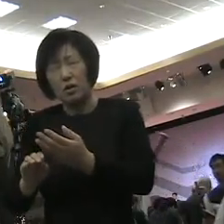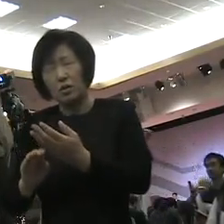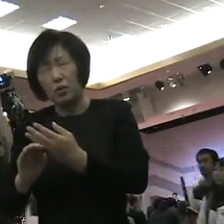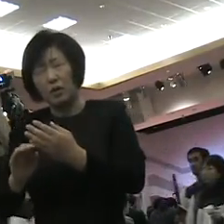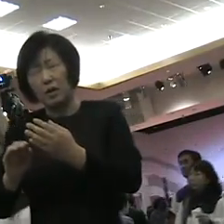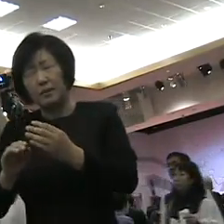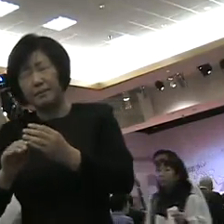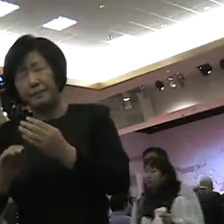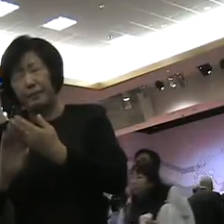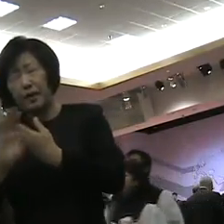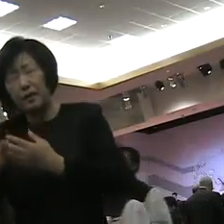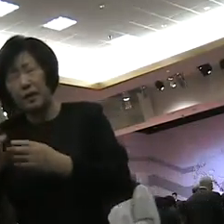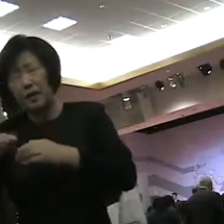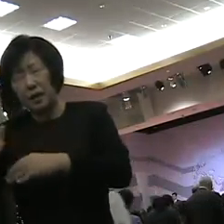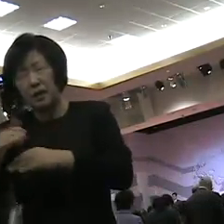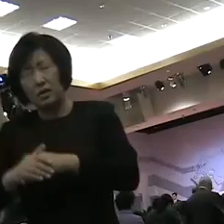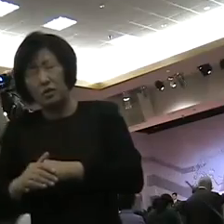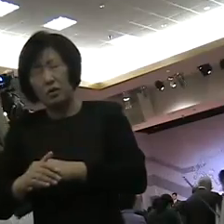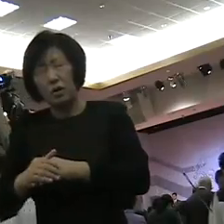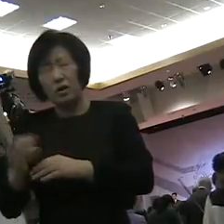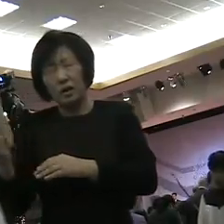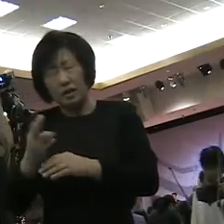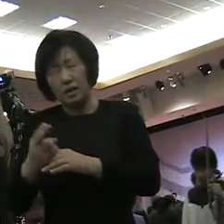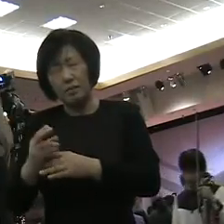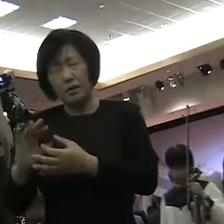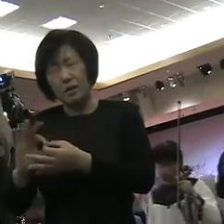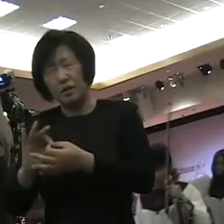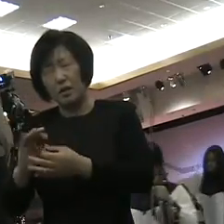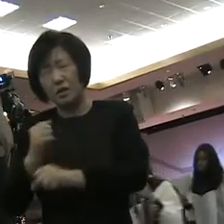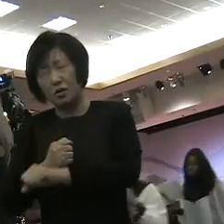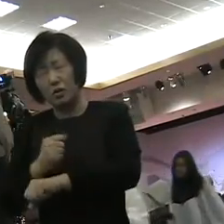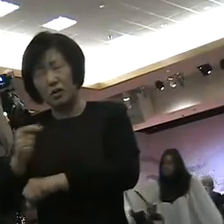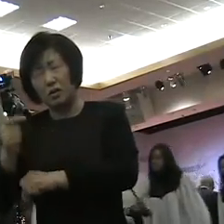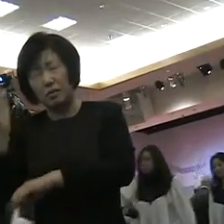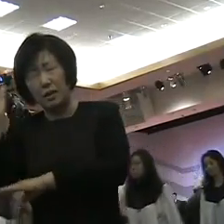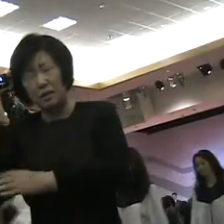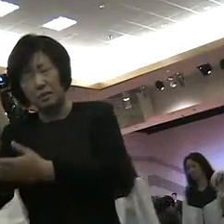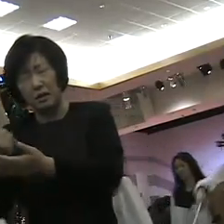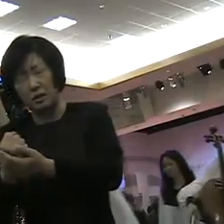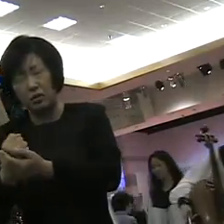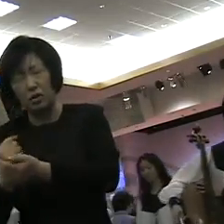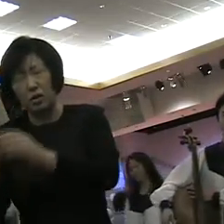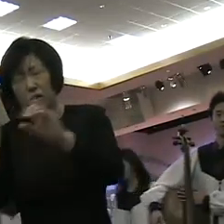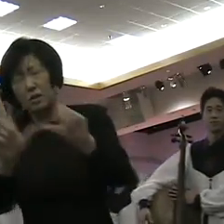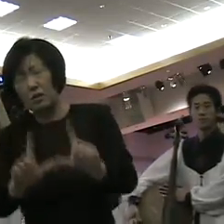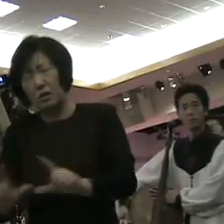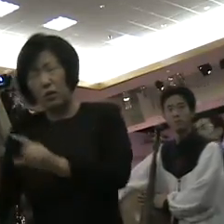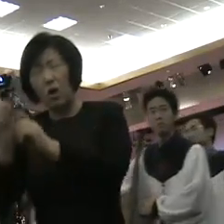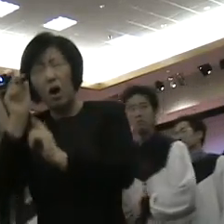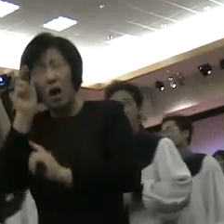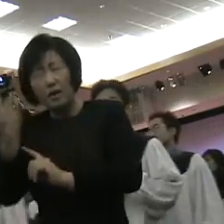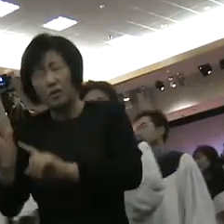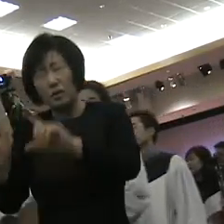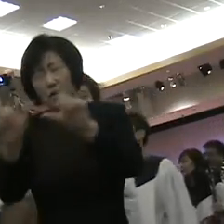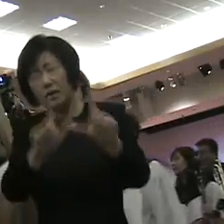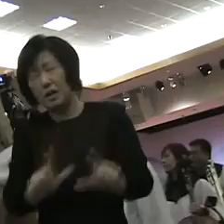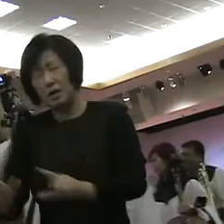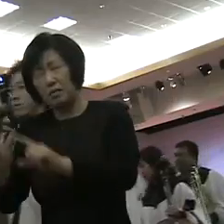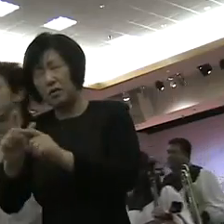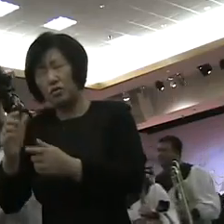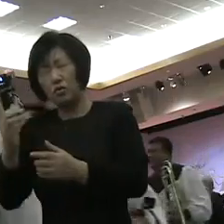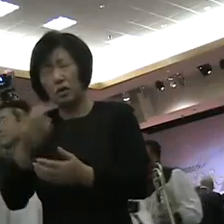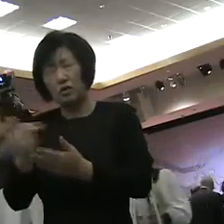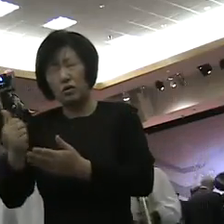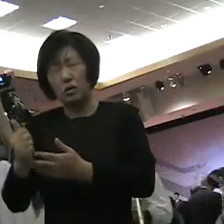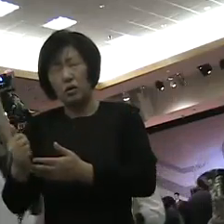해주셨고 그 질거릇 속에 주님의 보혈을 담아주신 것을 또한 깨닫게 하셨사니 하나님 아버지, 감사합니다. 이제 이